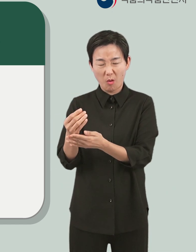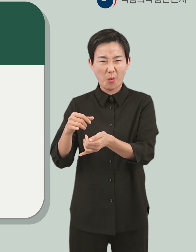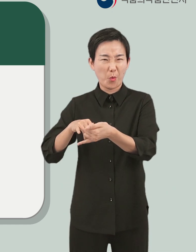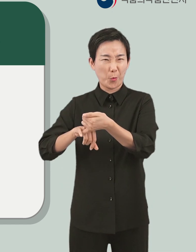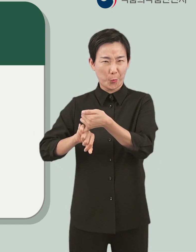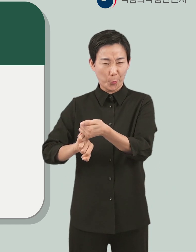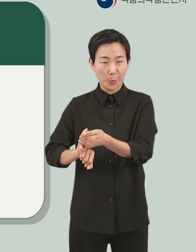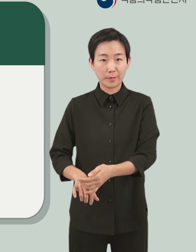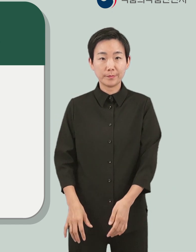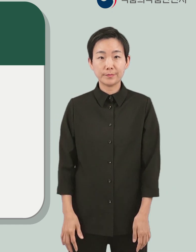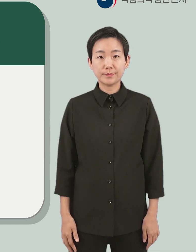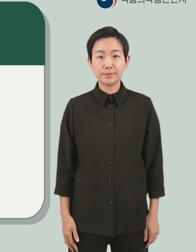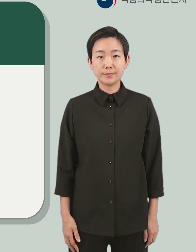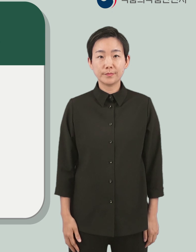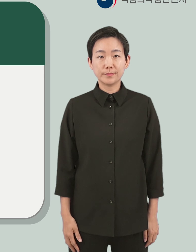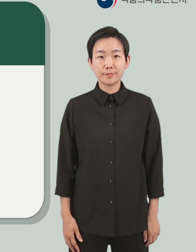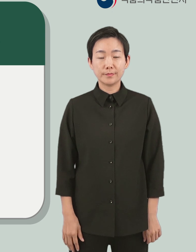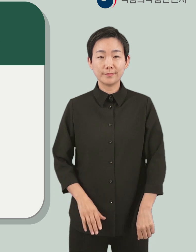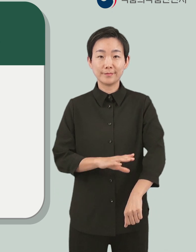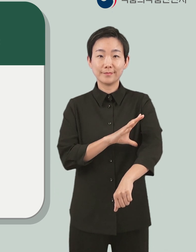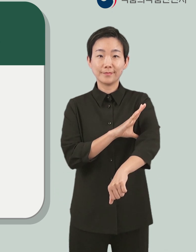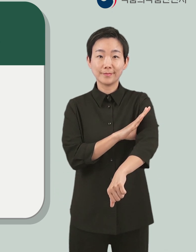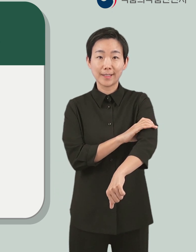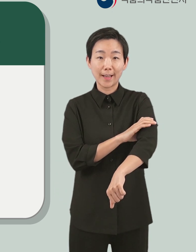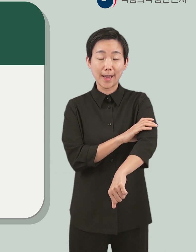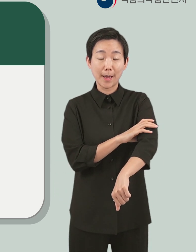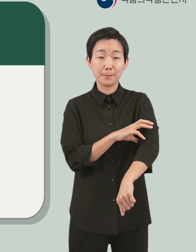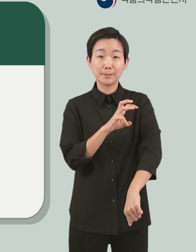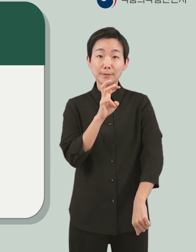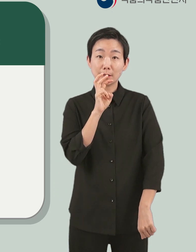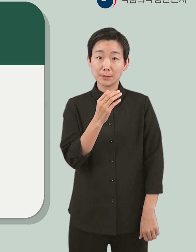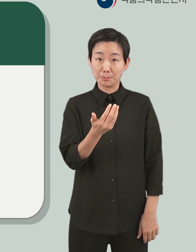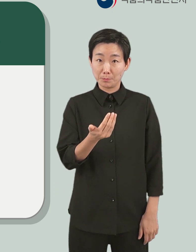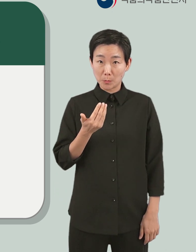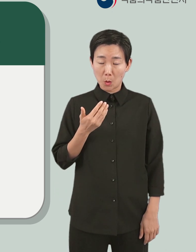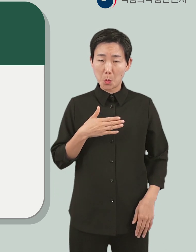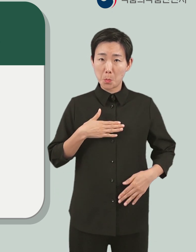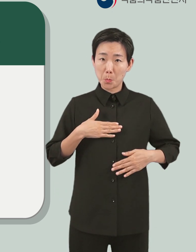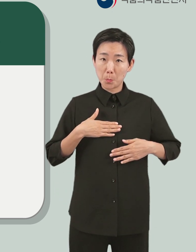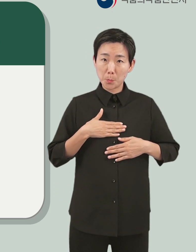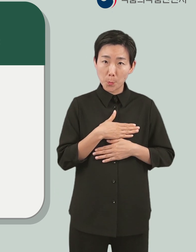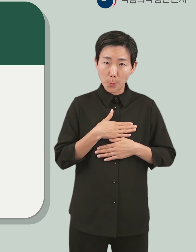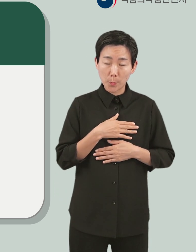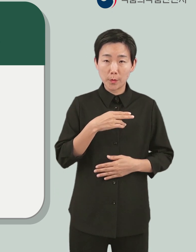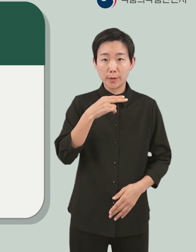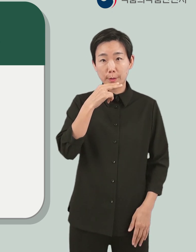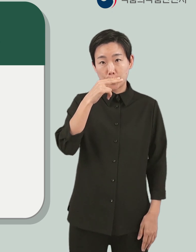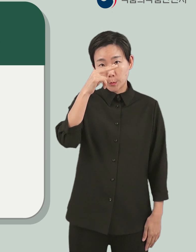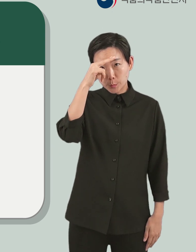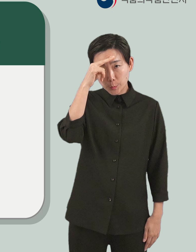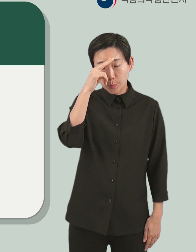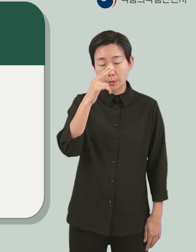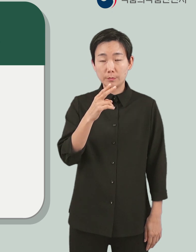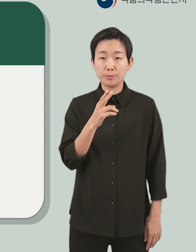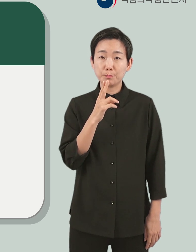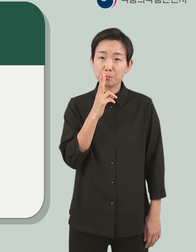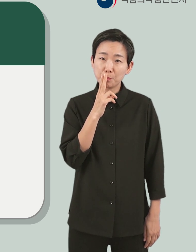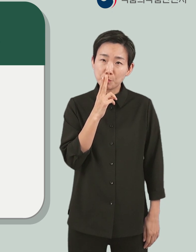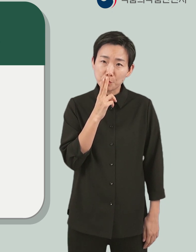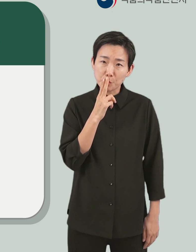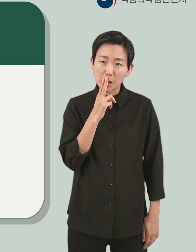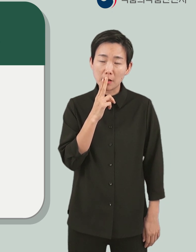혈압계의 연동이 완료된 후 혈압을 측정하면 혈압 결과가 자동으로 어플로 전송됩니다. 심전도 측정을